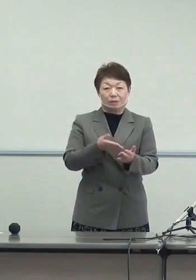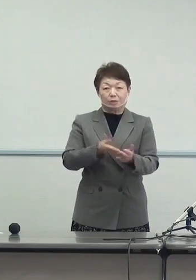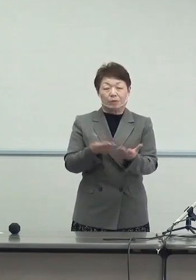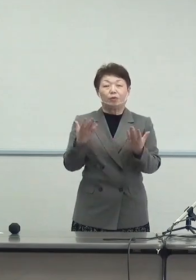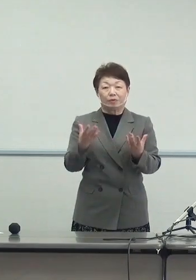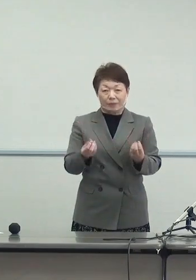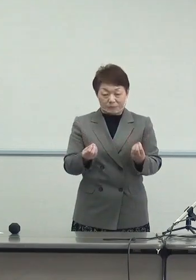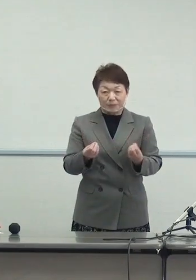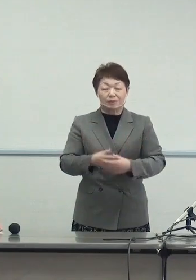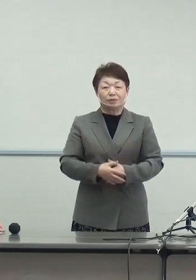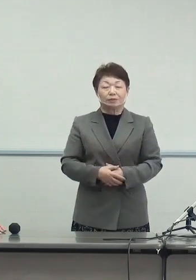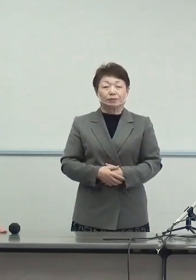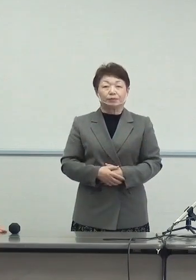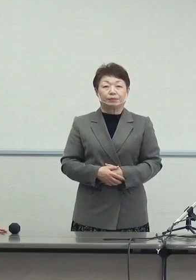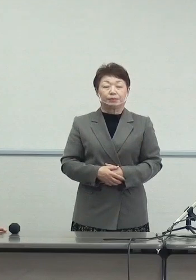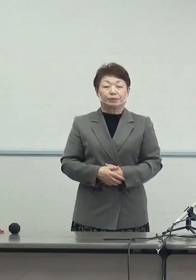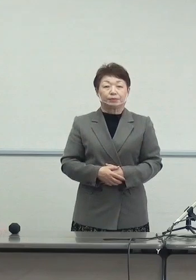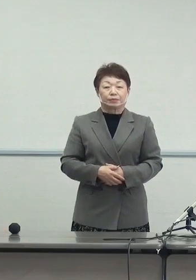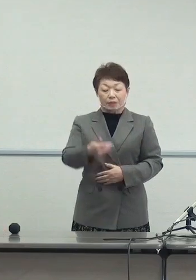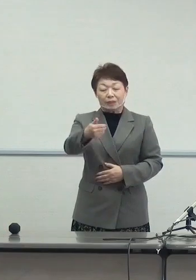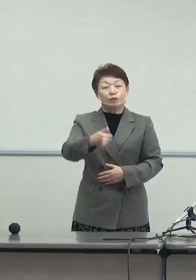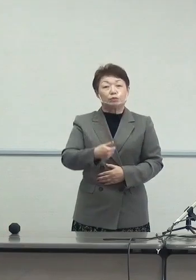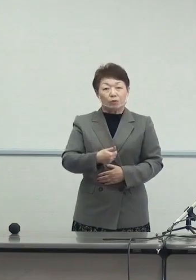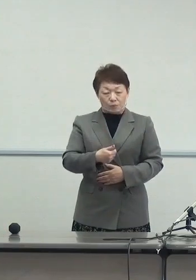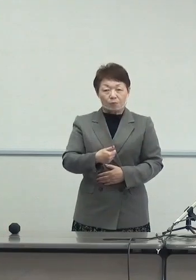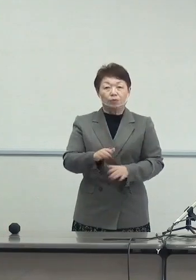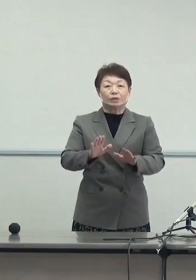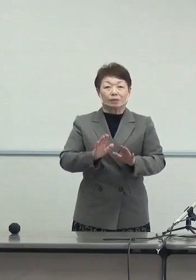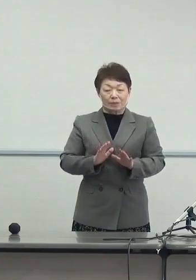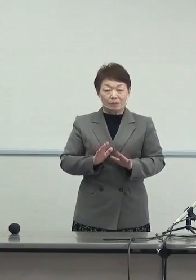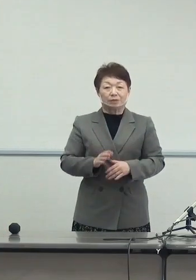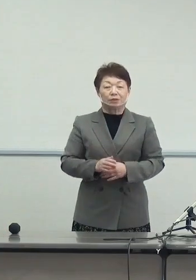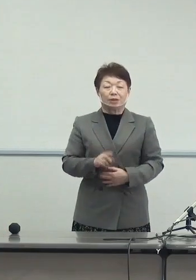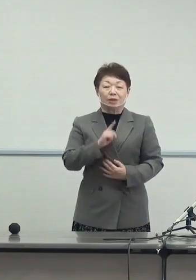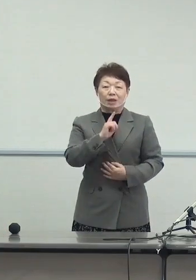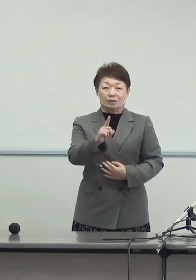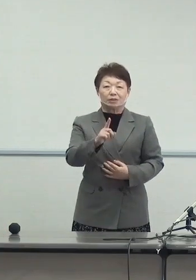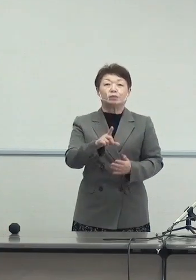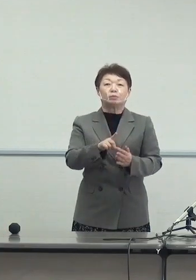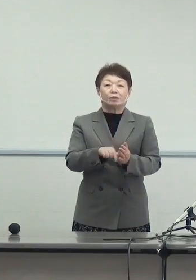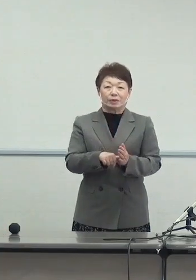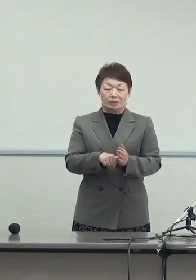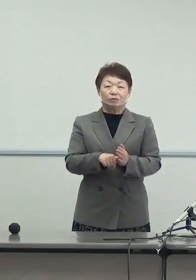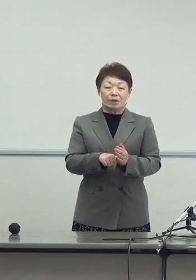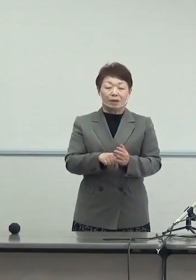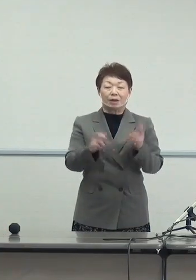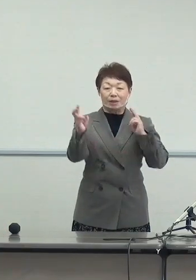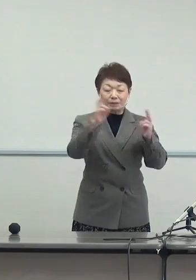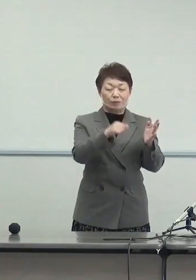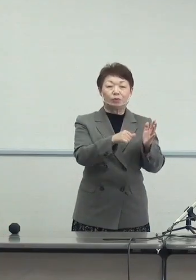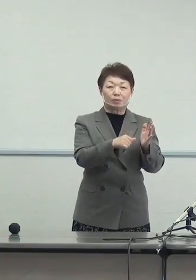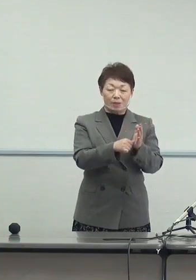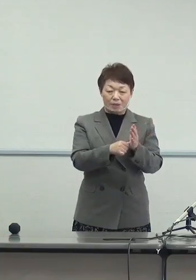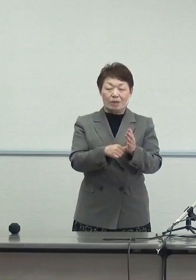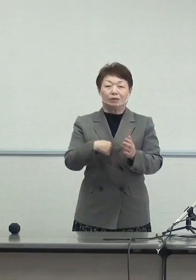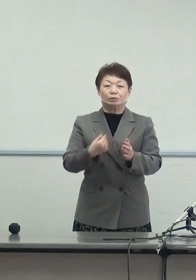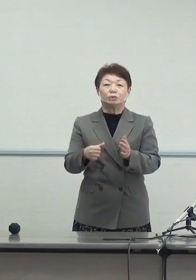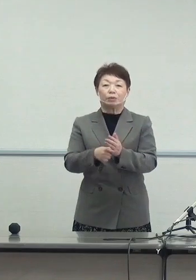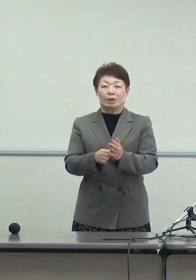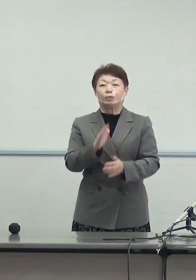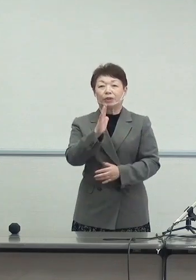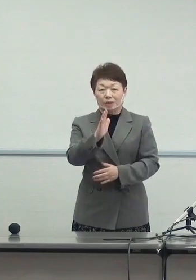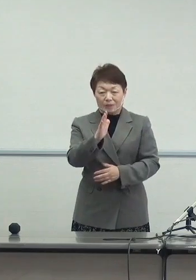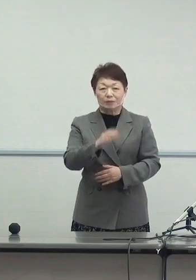。 それではご質問をお受けいたします。ご発言にあたりましては社名とお名前をお願いいたします